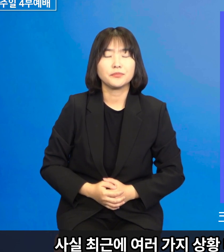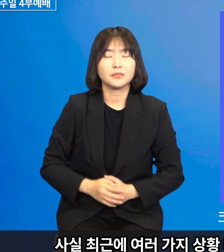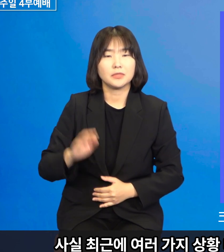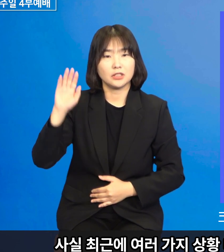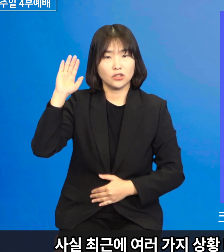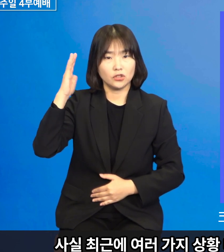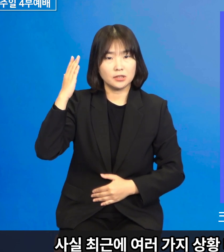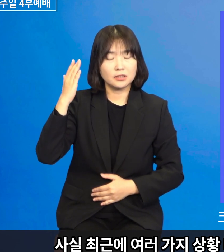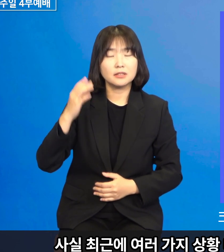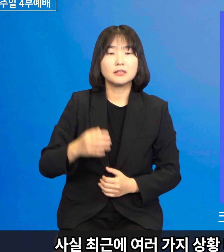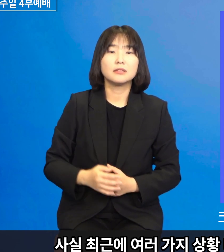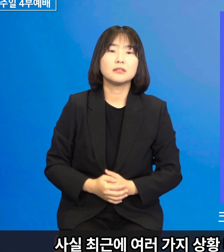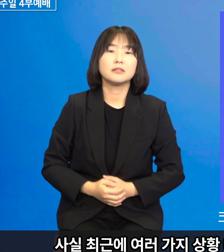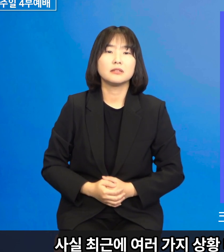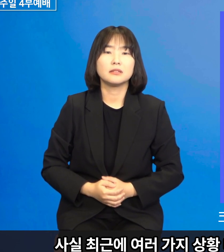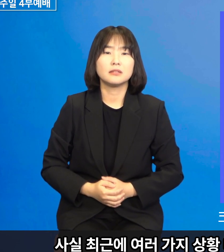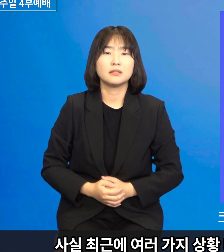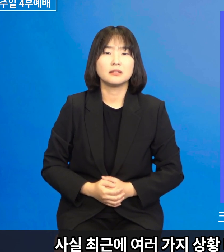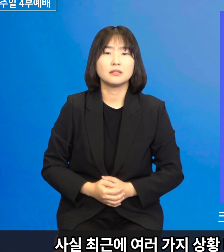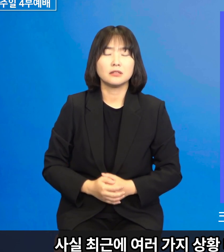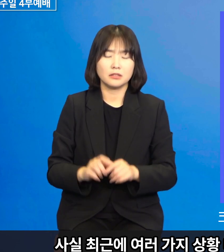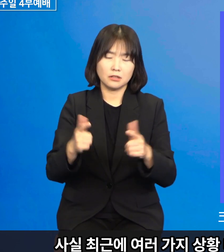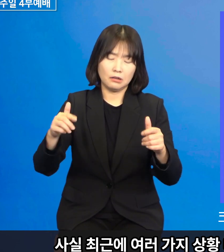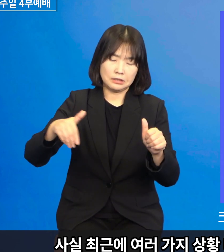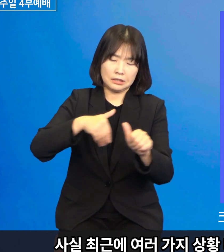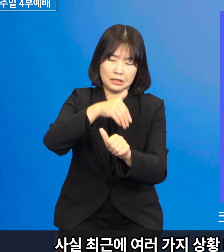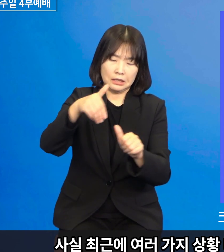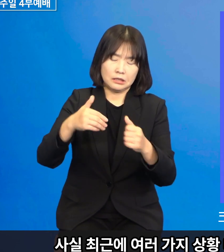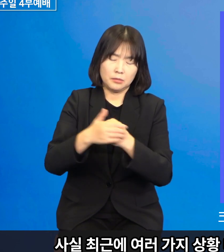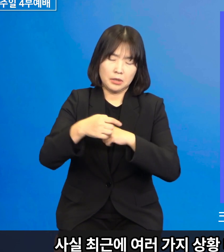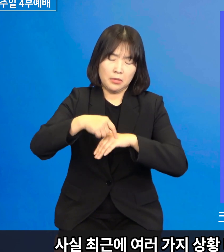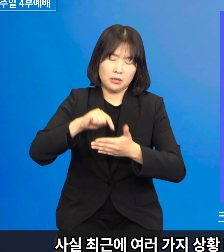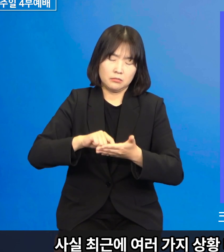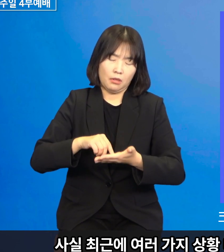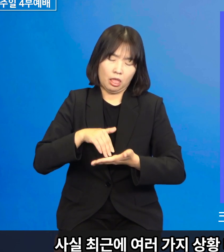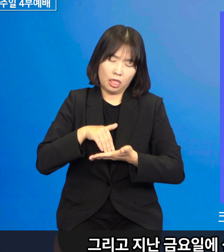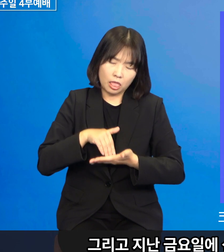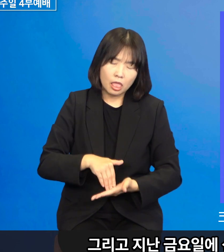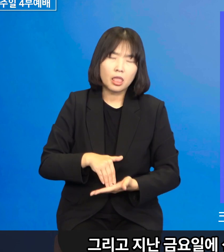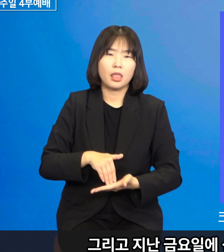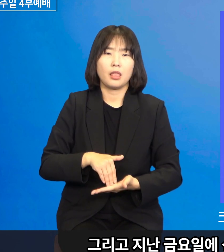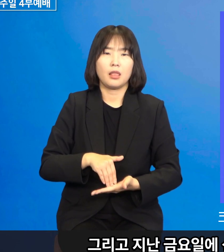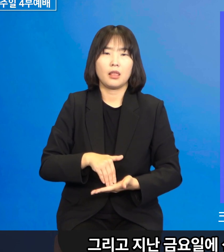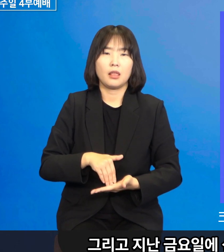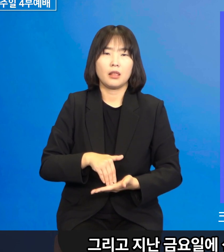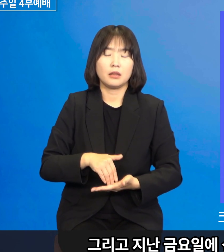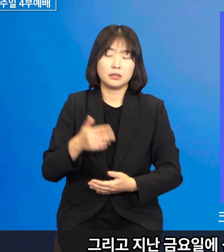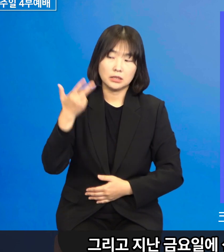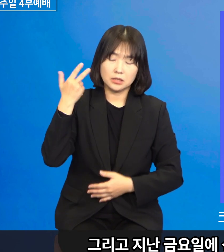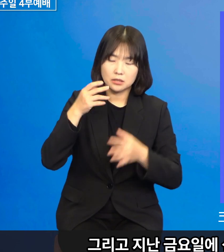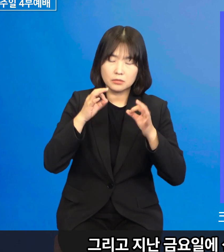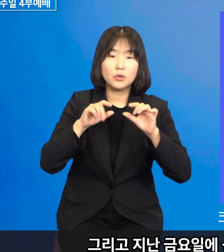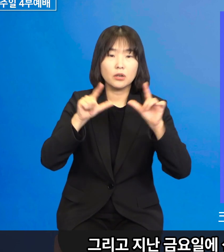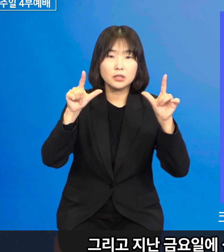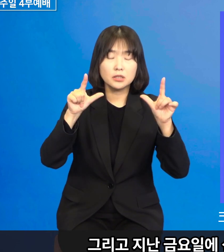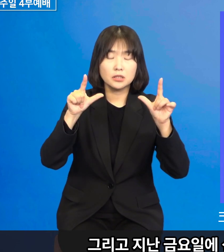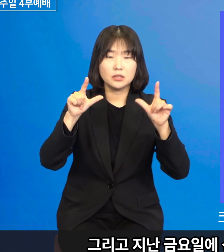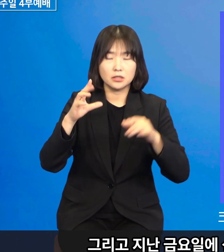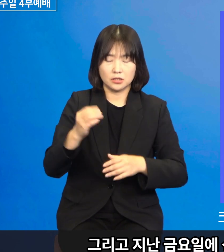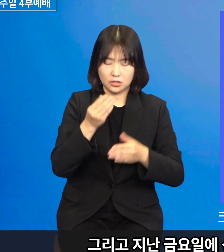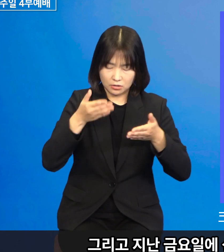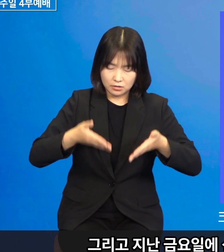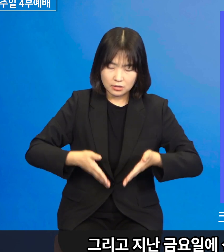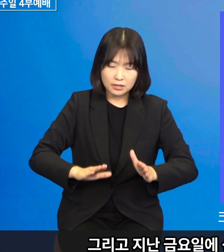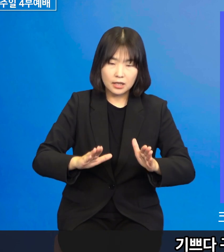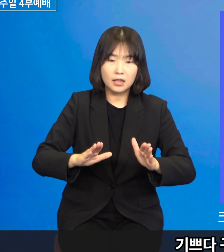최근에 여러 가지 상황 때문에 참 마음이 무거웠습니다. 그리고 지난 금요일에 성탄 전야제를